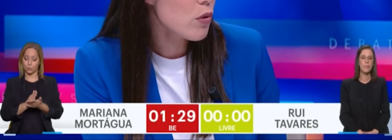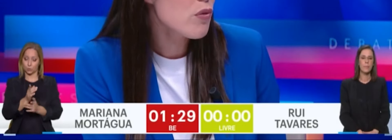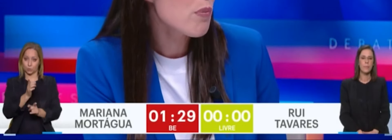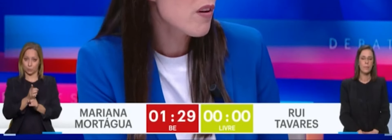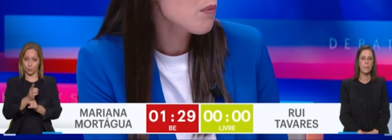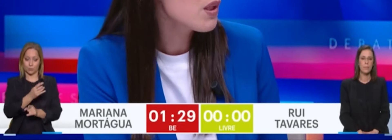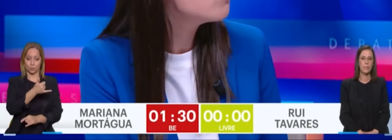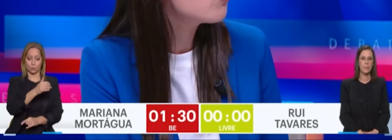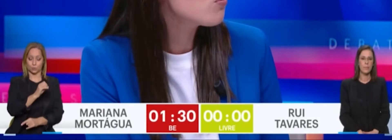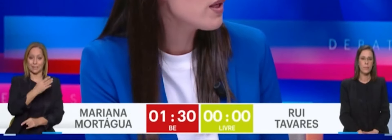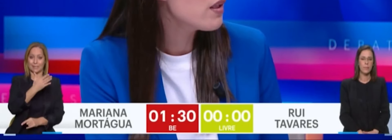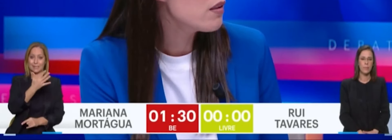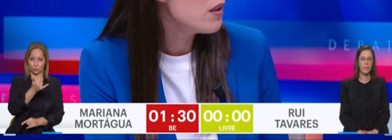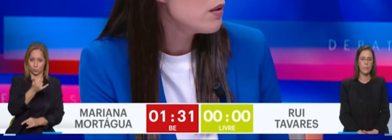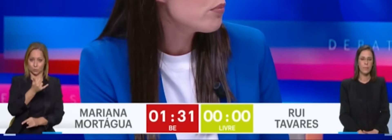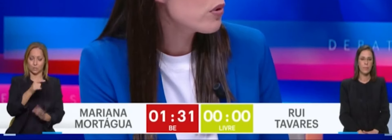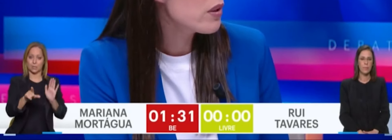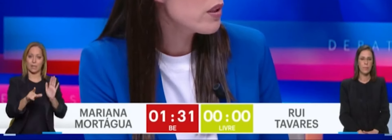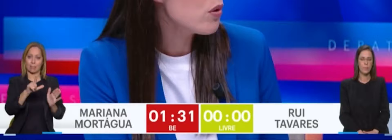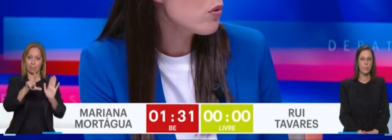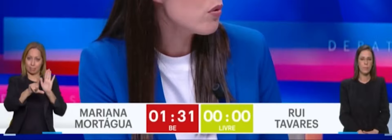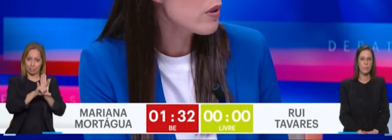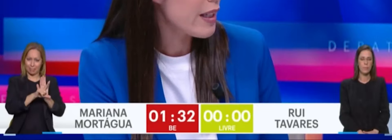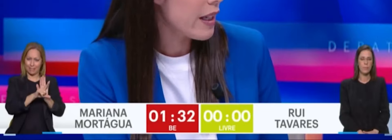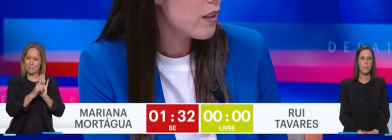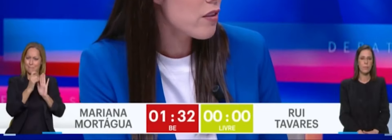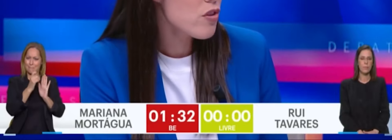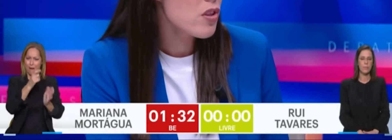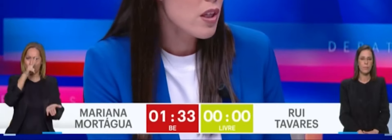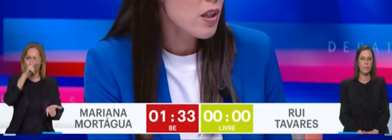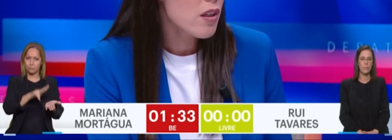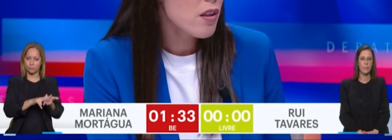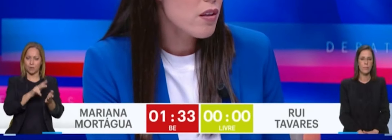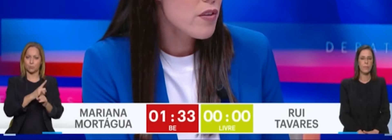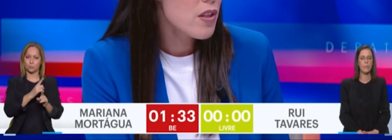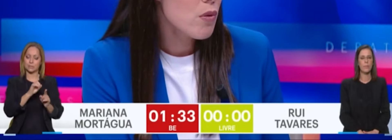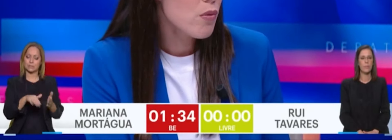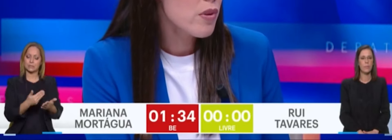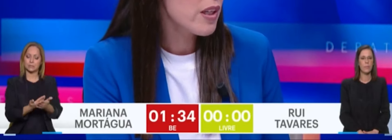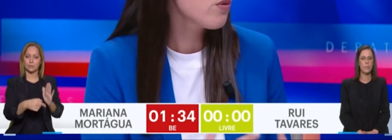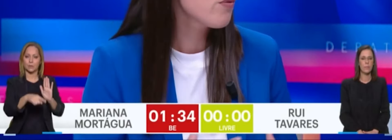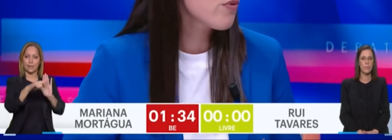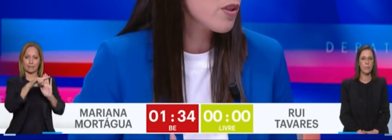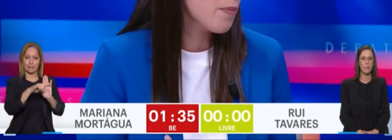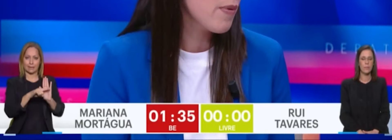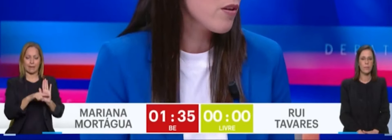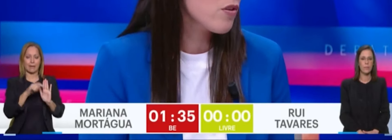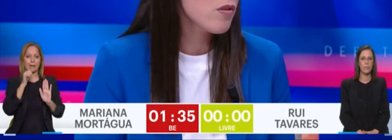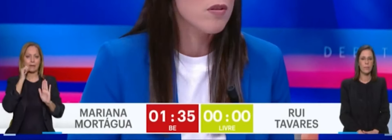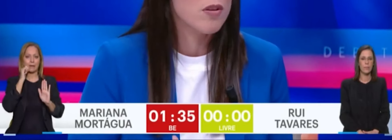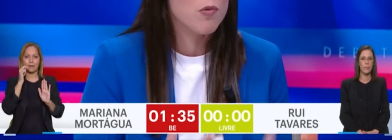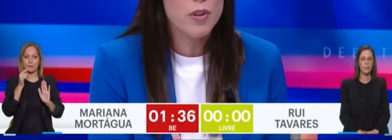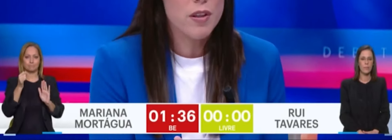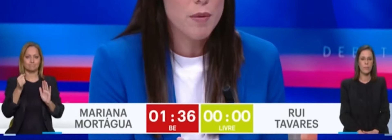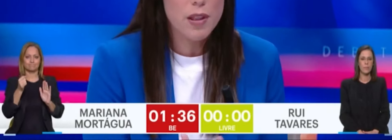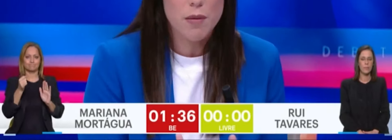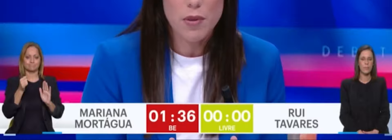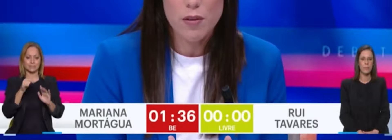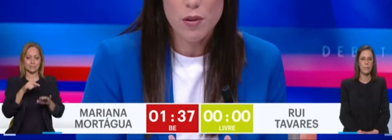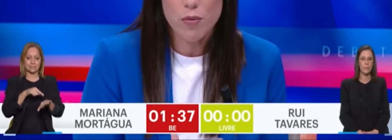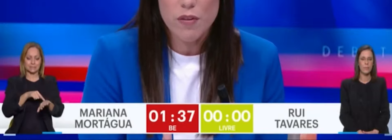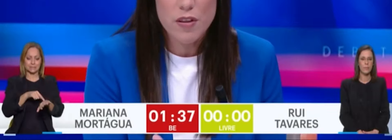2012 foi aprovada uma lei muito cruel porque criou regras a que fizeram com que quem não fosse capaz de responder